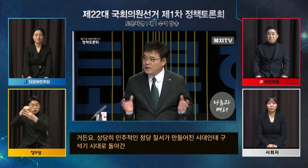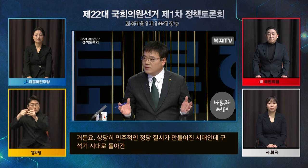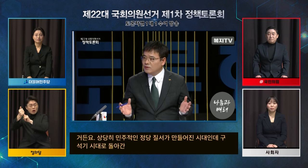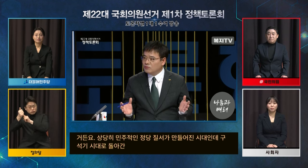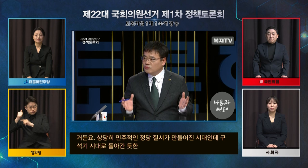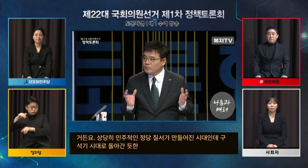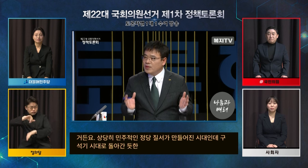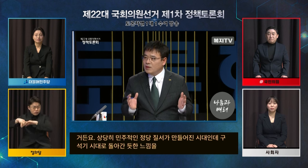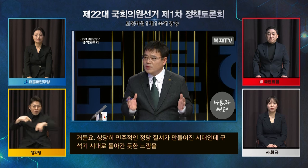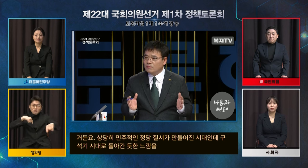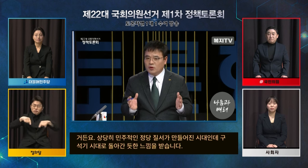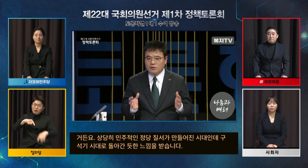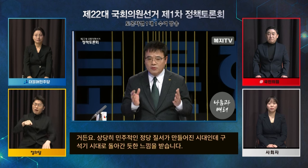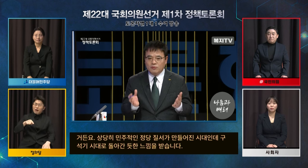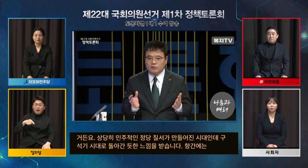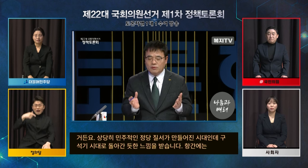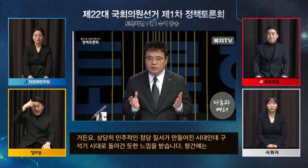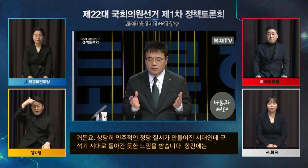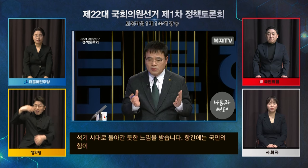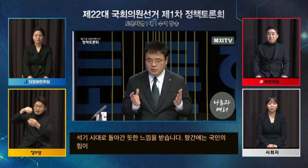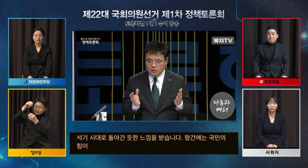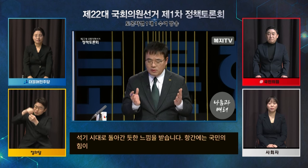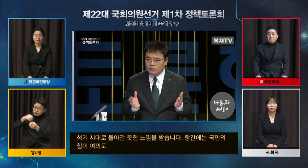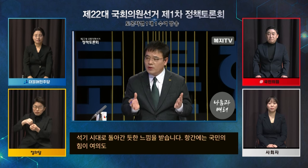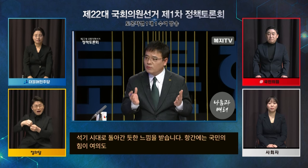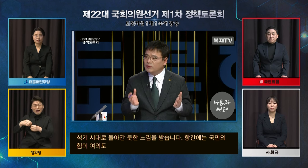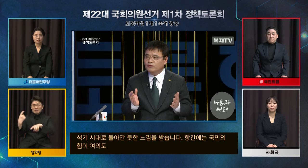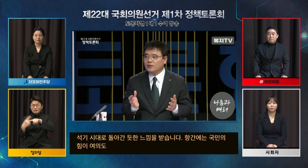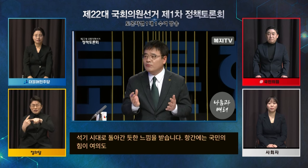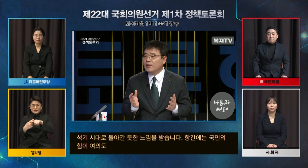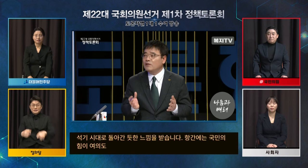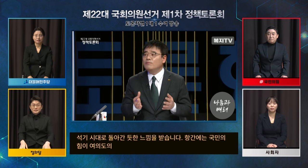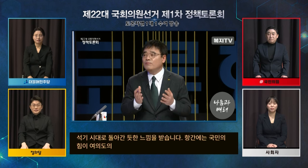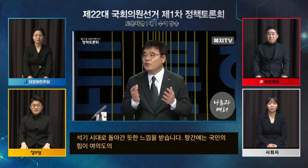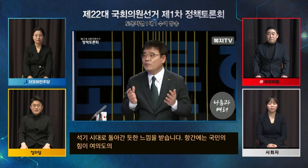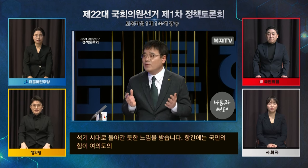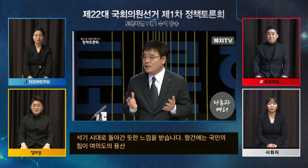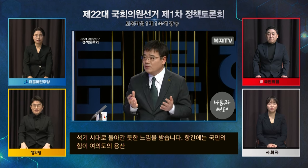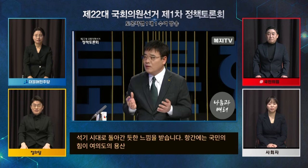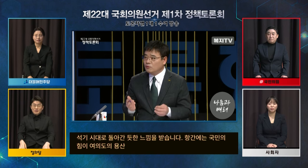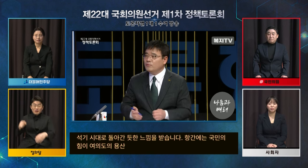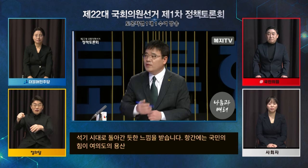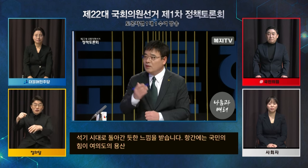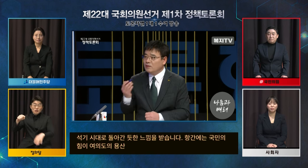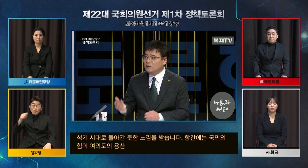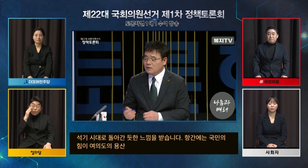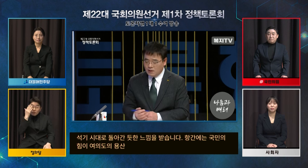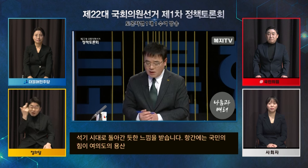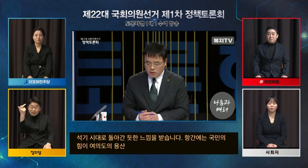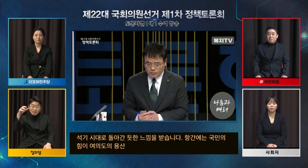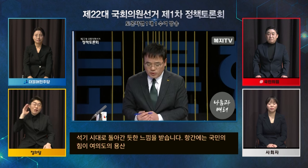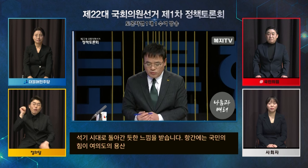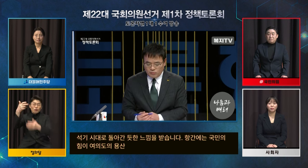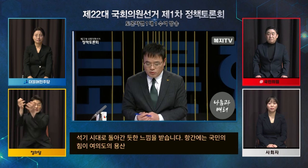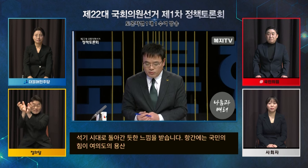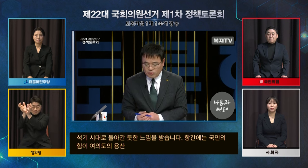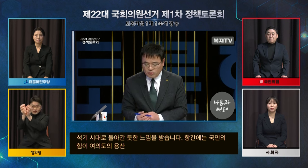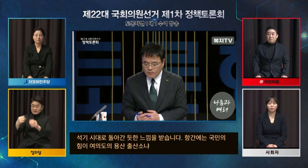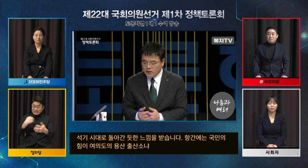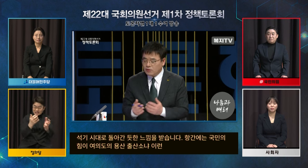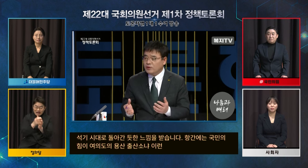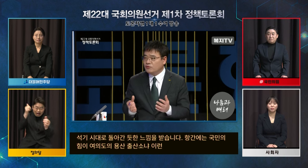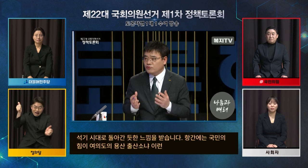한간에는 국민의힘이 여의도의 용산축장소장 이런 표현을 하는데 요즘에 근래는 아주 비웃는